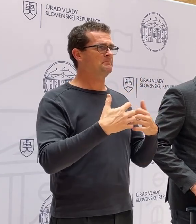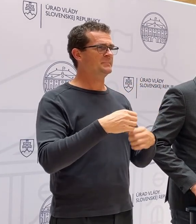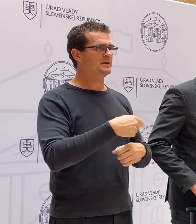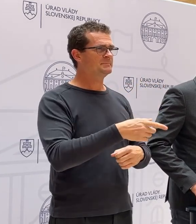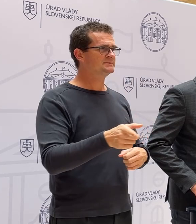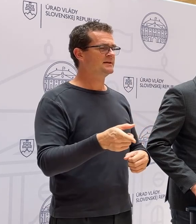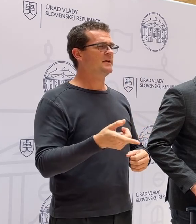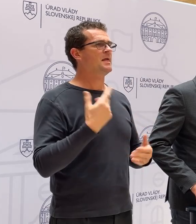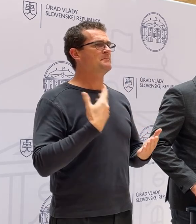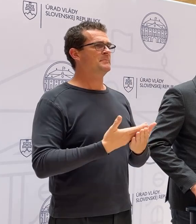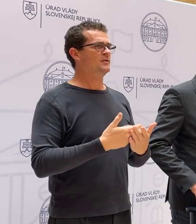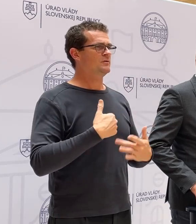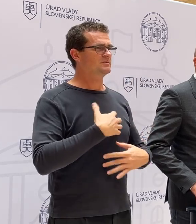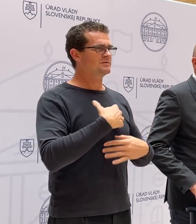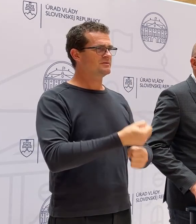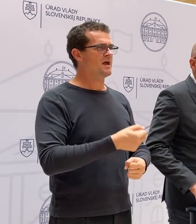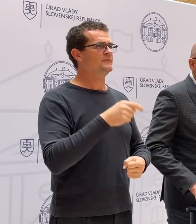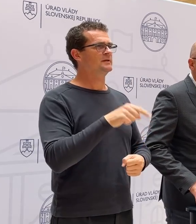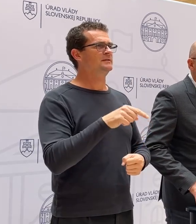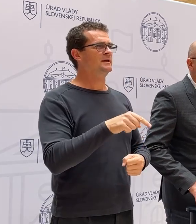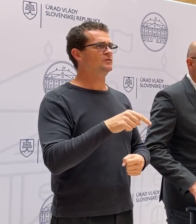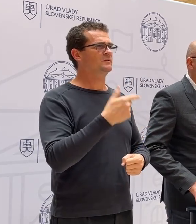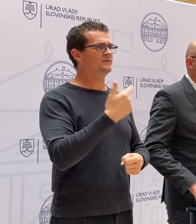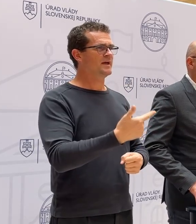a preto som navrhol